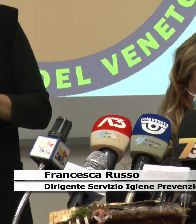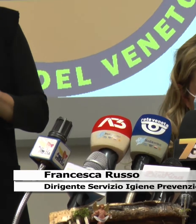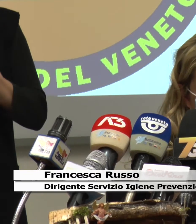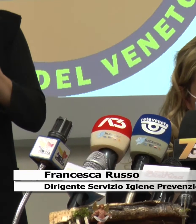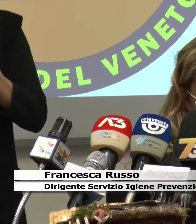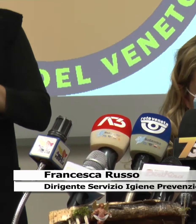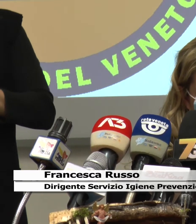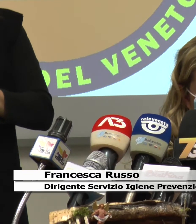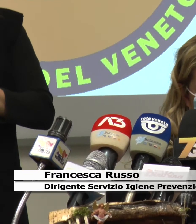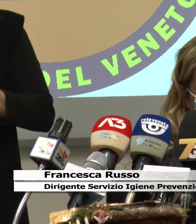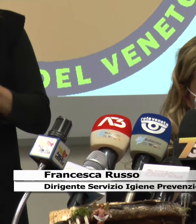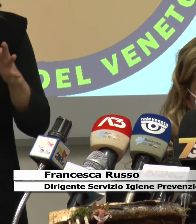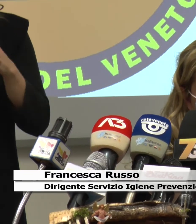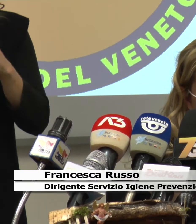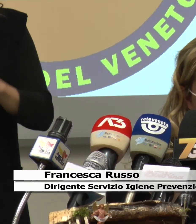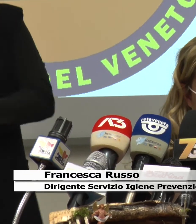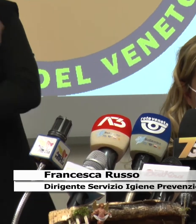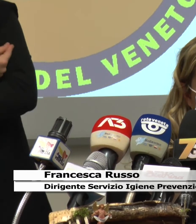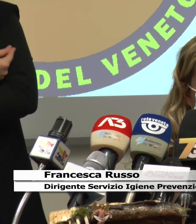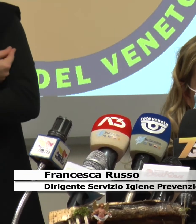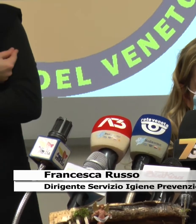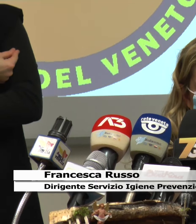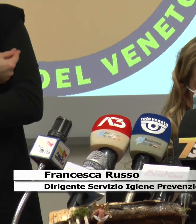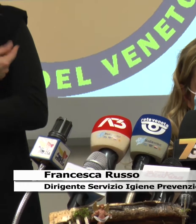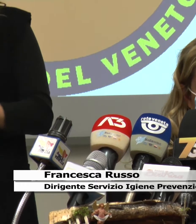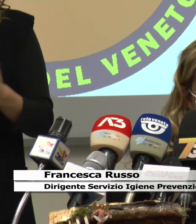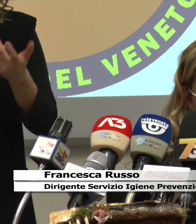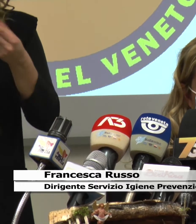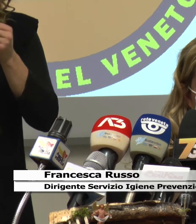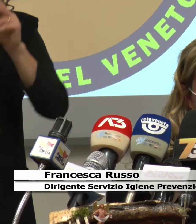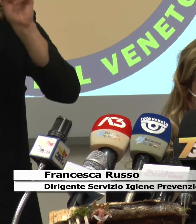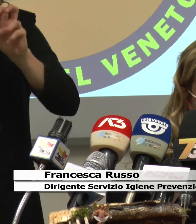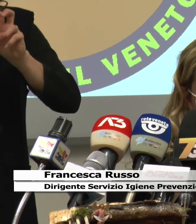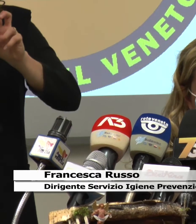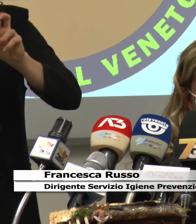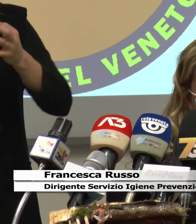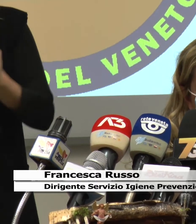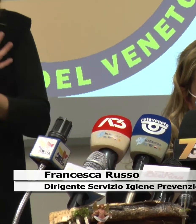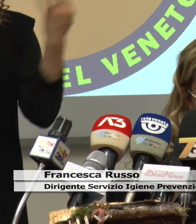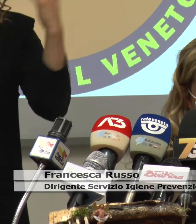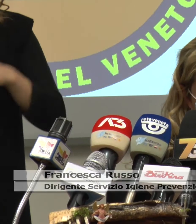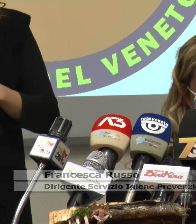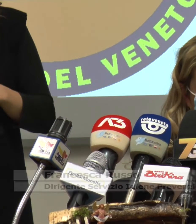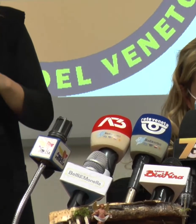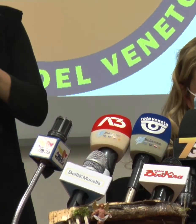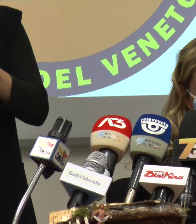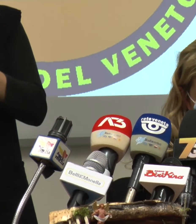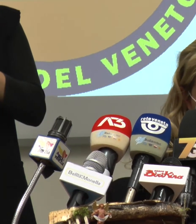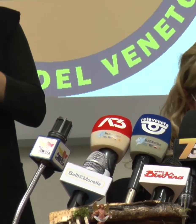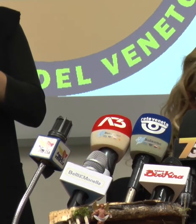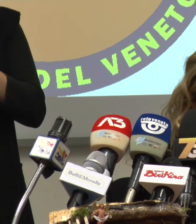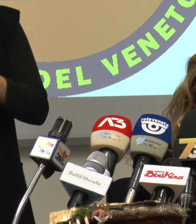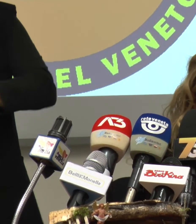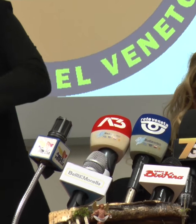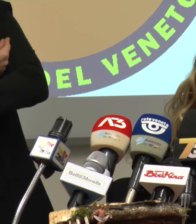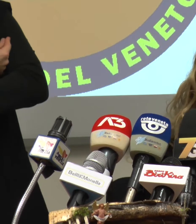dati relativi alla vaccinazione, quindi sistemi informativi efficienti e che procedono in tempo reale alla